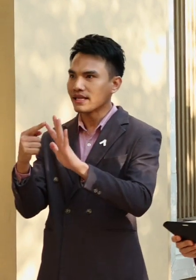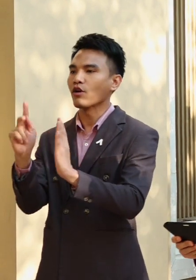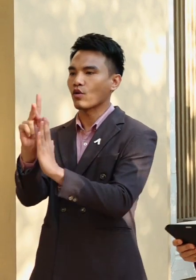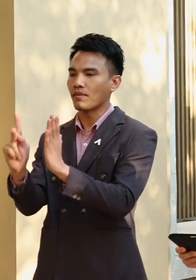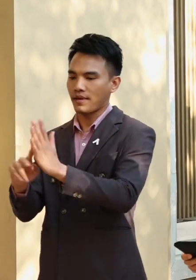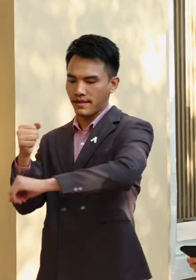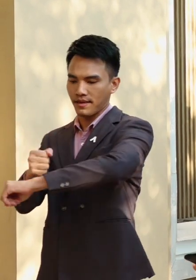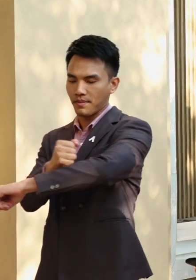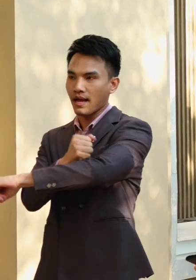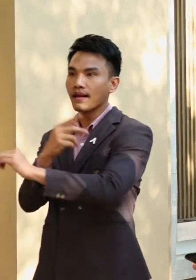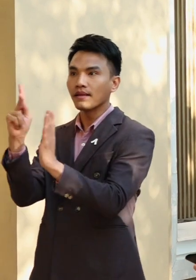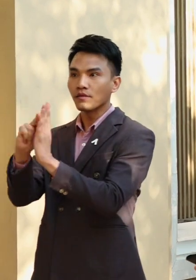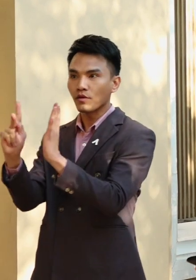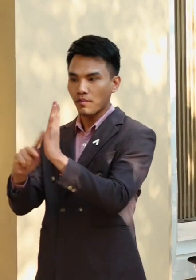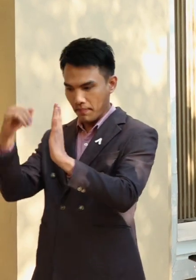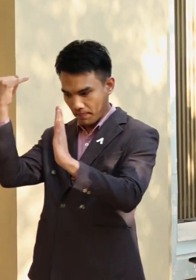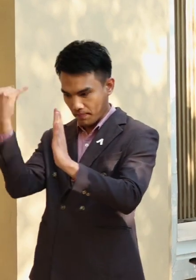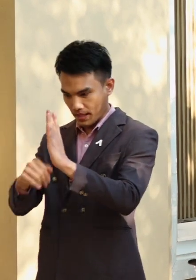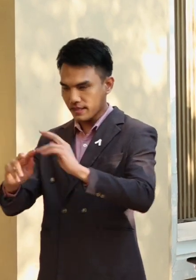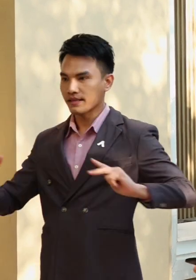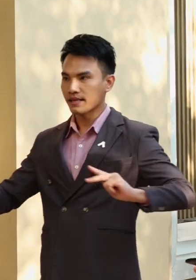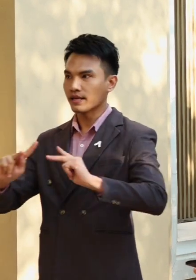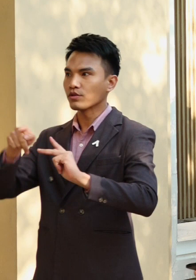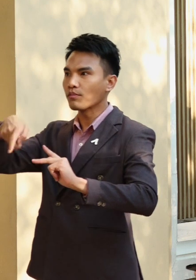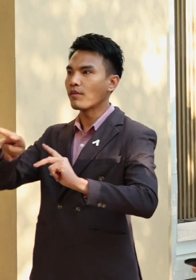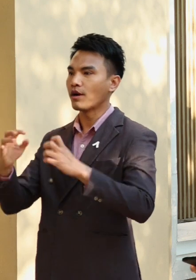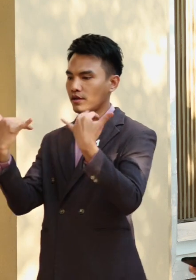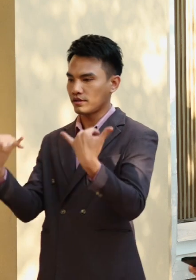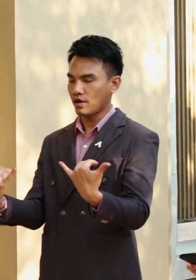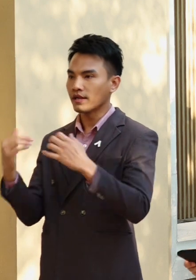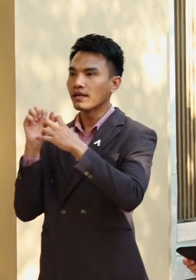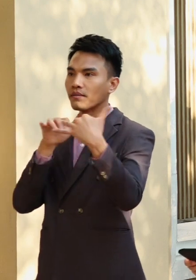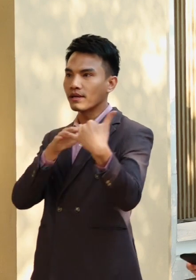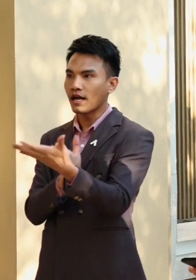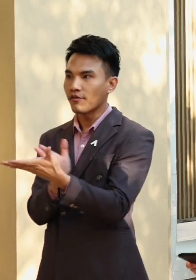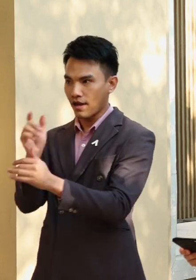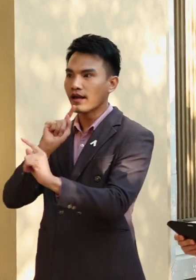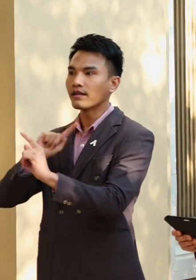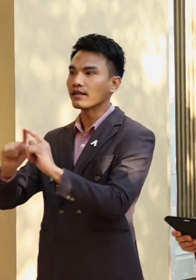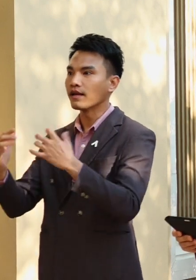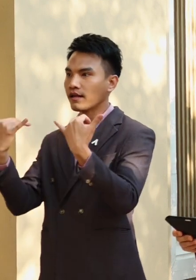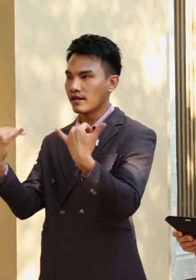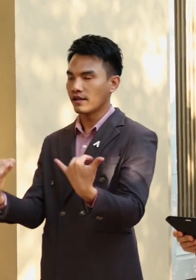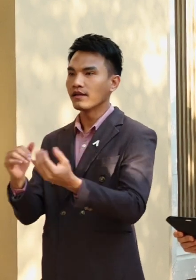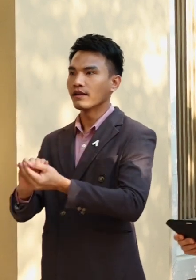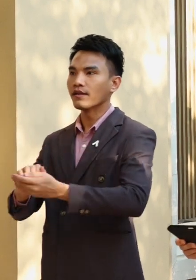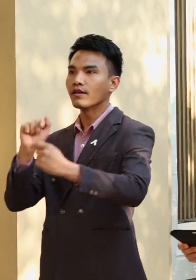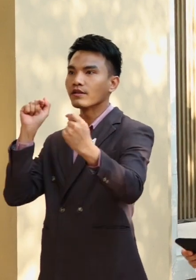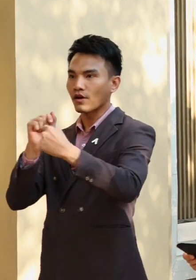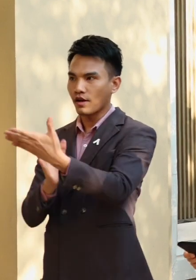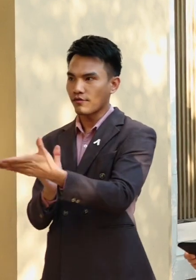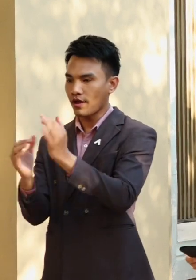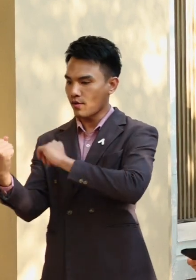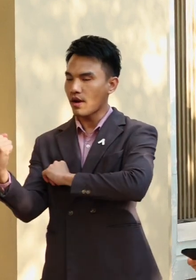ติซึ่งขณะนี้เองนะครับทางกระทรวงพม.ก็ได้ประสานกับทุกๆหน่วยงานนะครับไม่ว่าจะเป็นความมั่นค